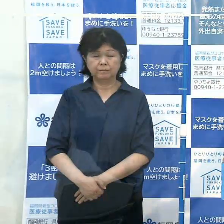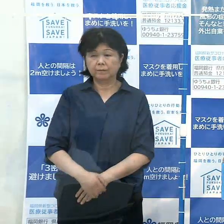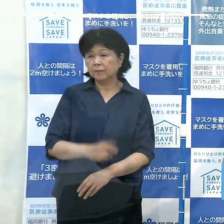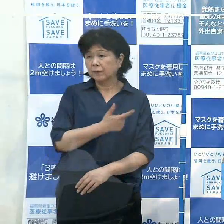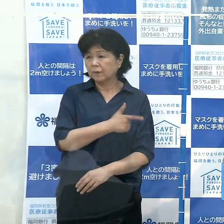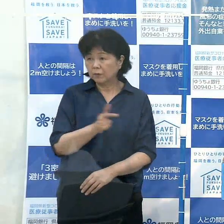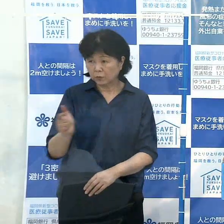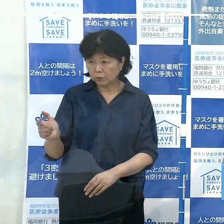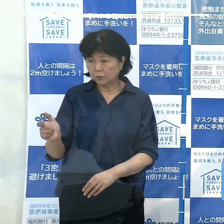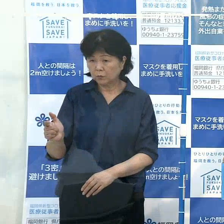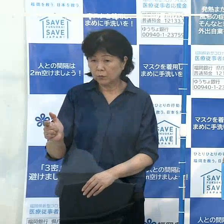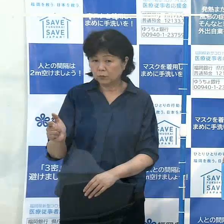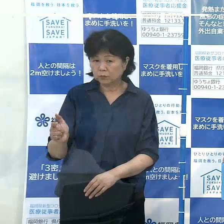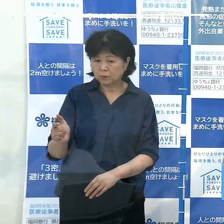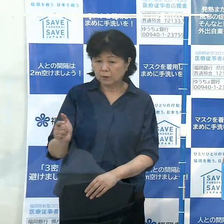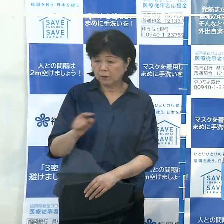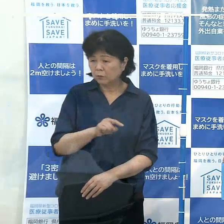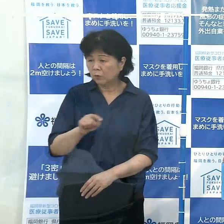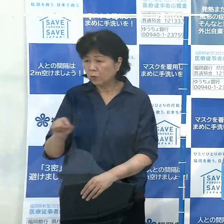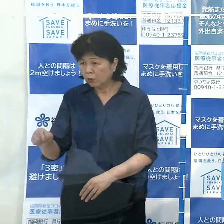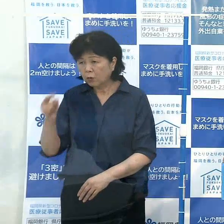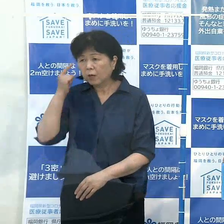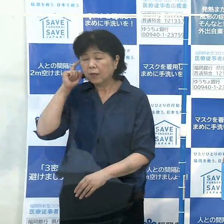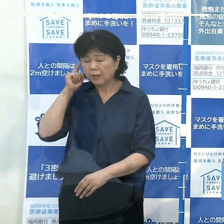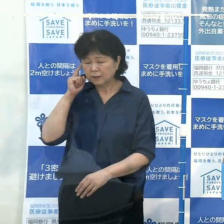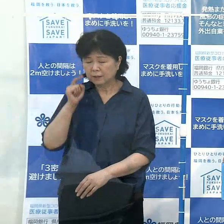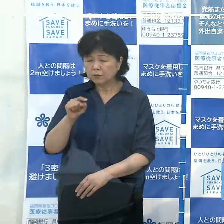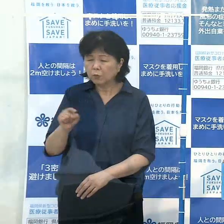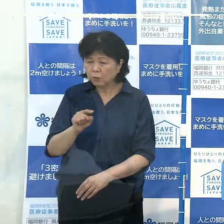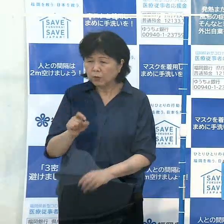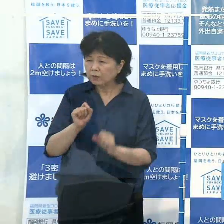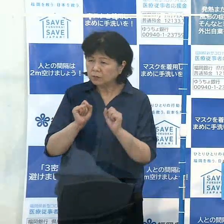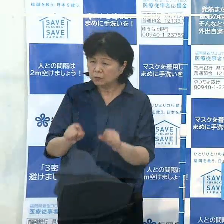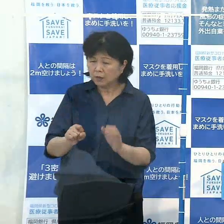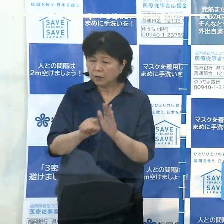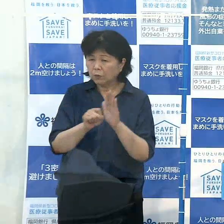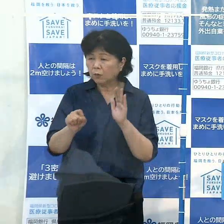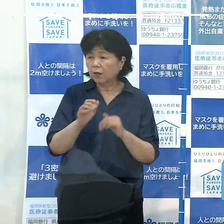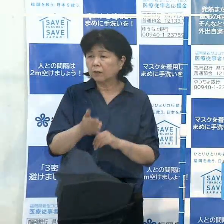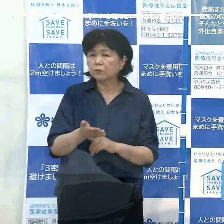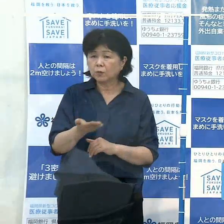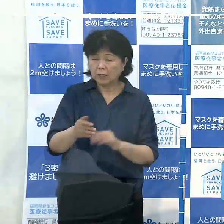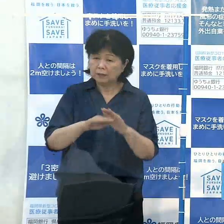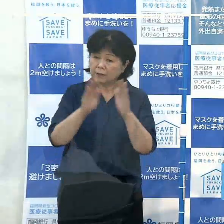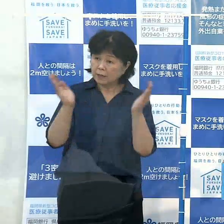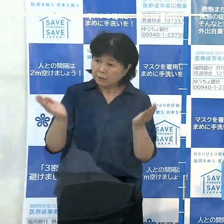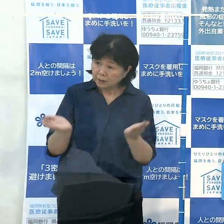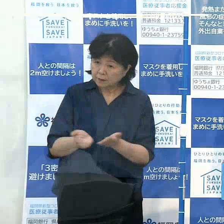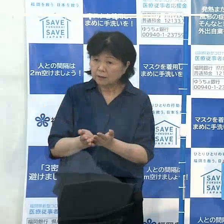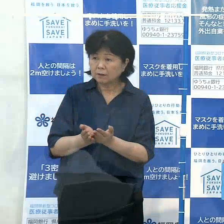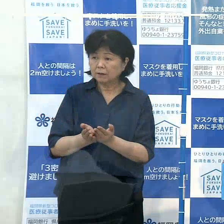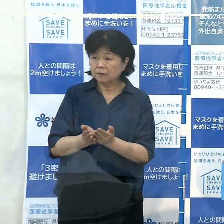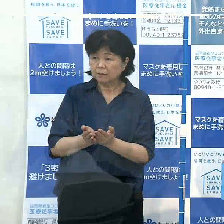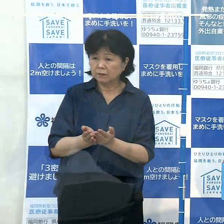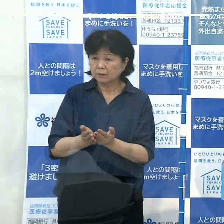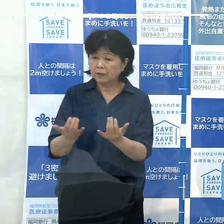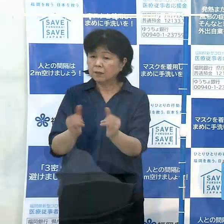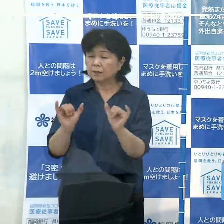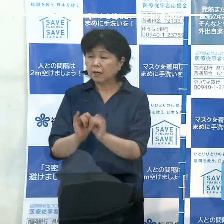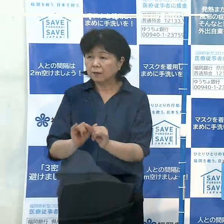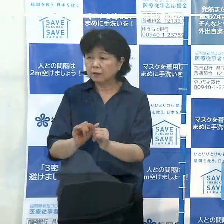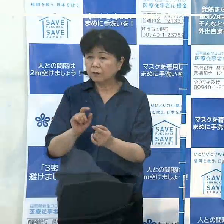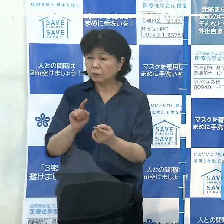いろんなことを考えて一番効果があって全体として社会としての費用対効果がい